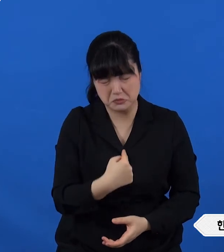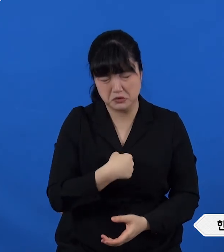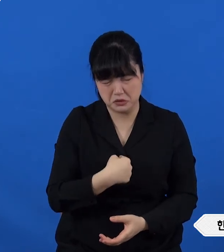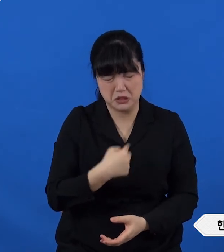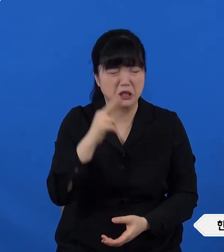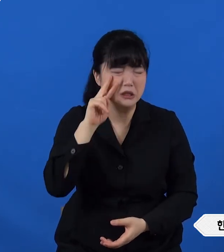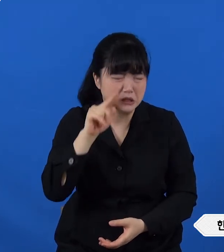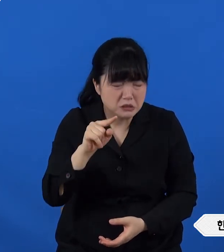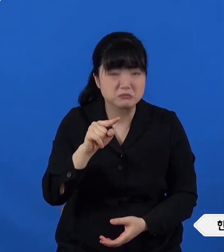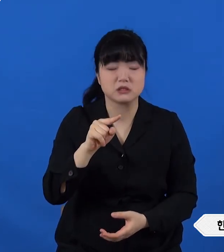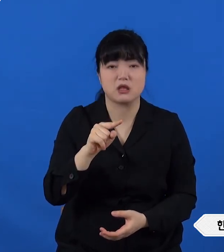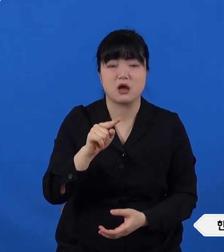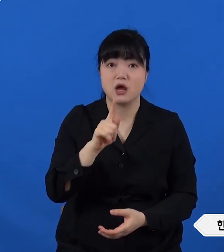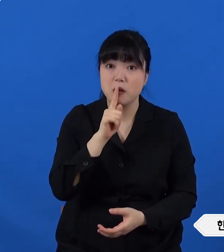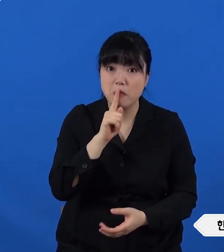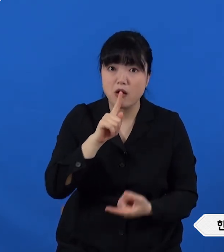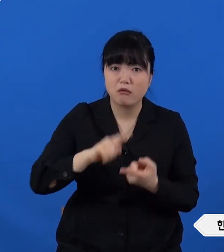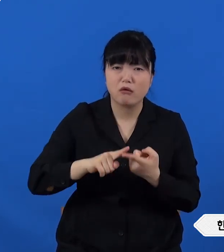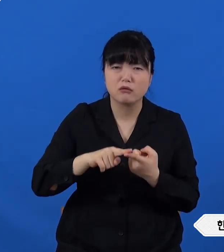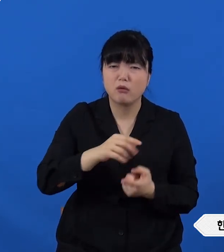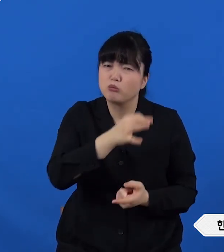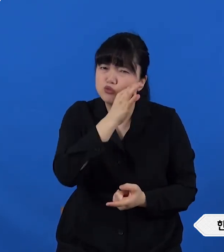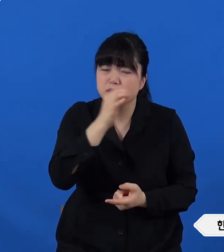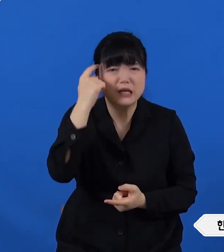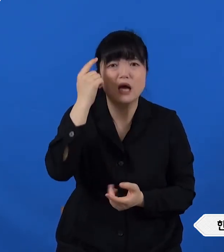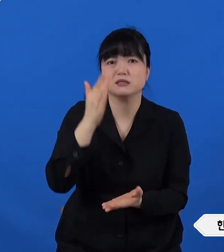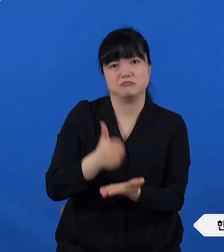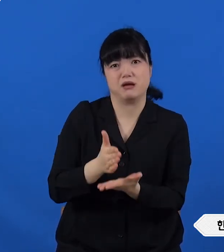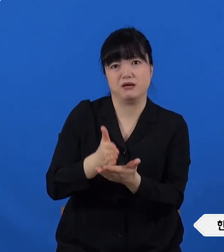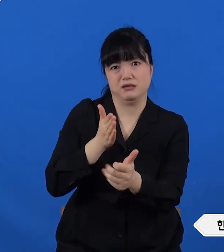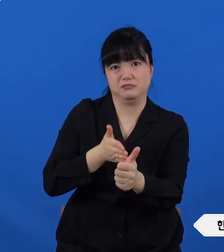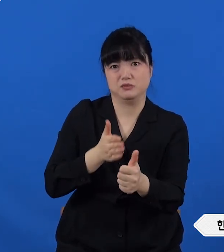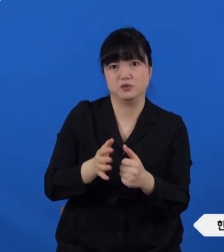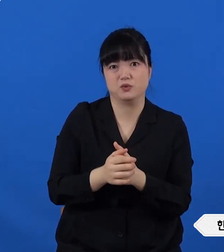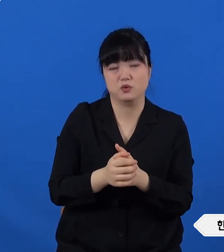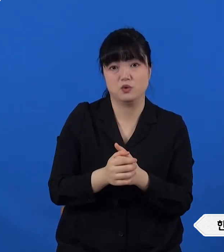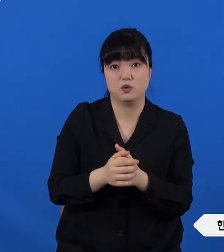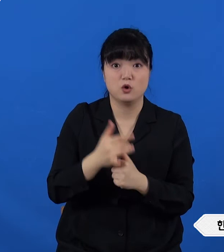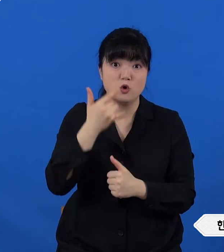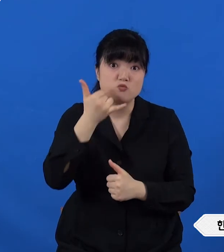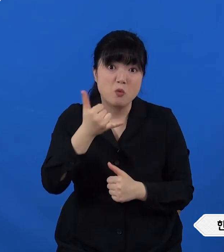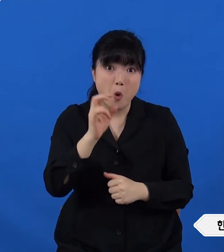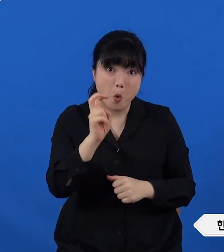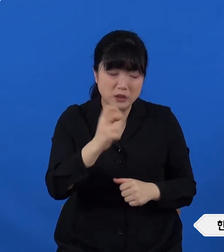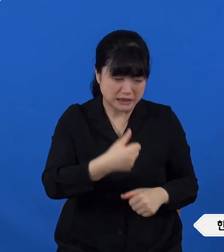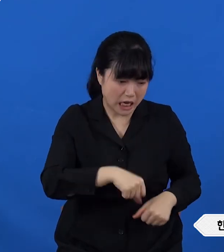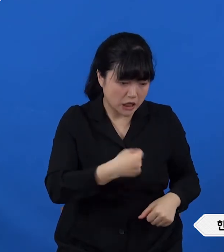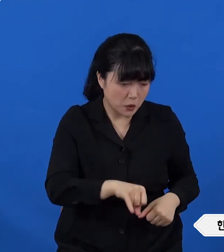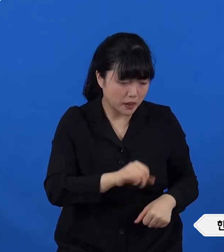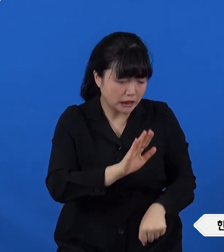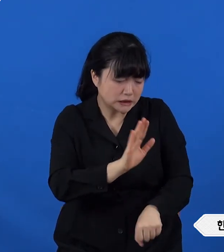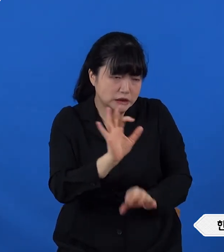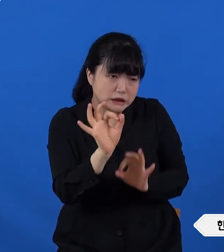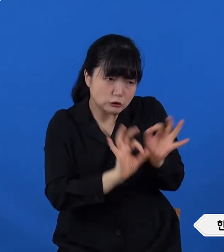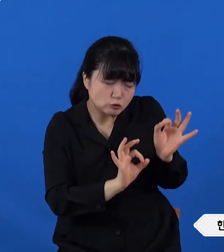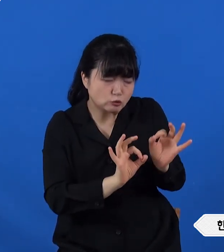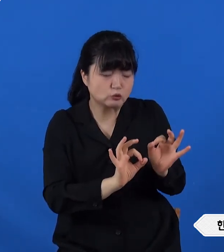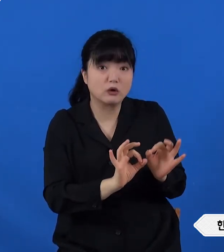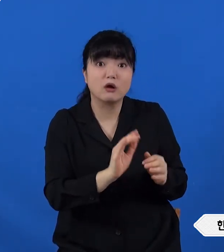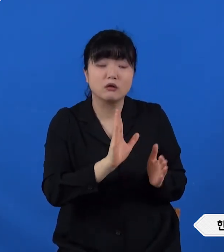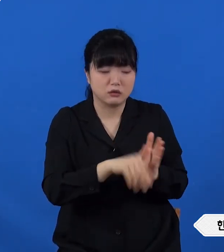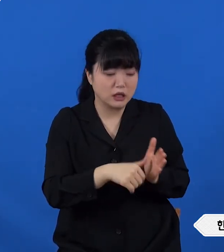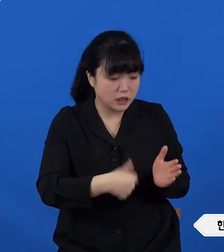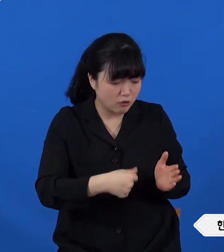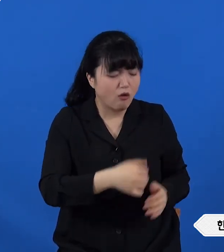잘못했습니다 하고 말하는 것을 부끄러워하지 마십시오. 부모가 혹 자식에게 잘못한 것이 있을 때